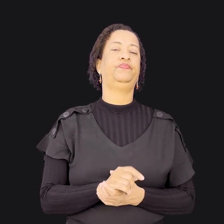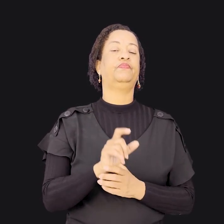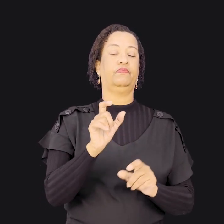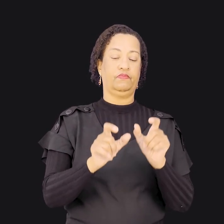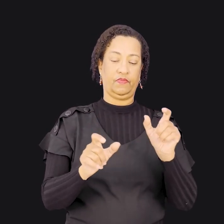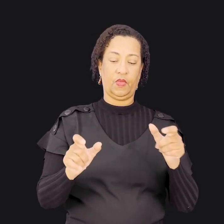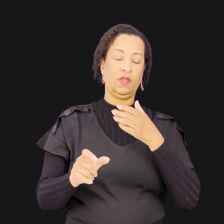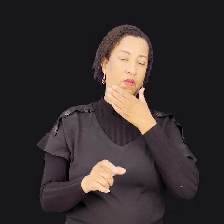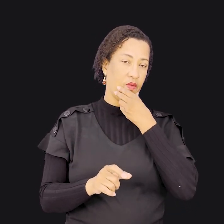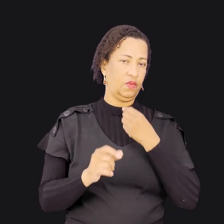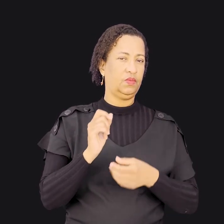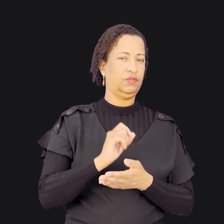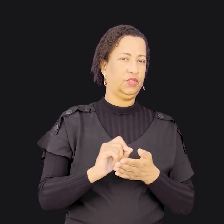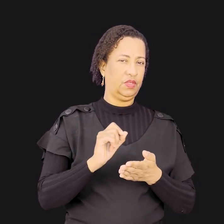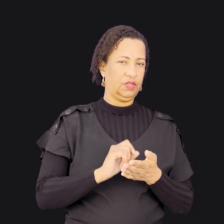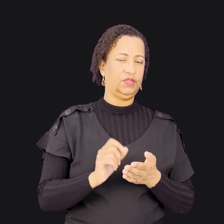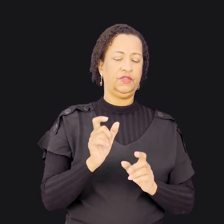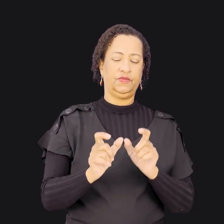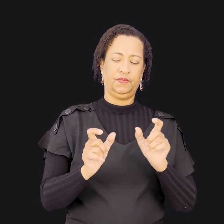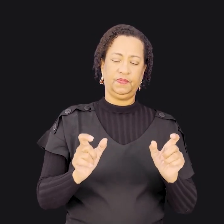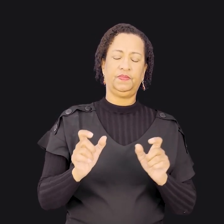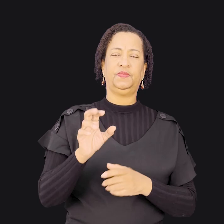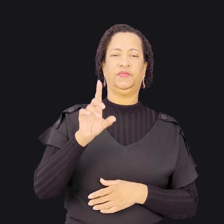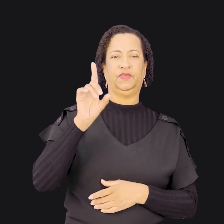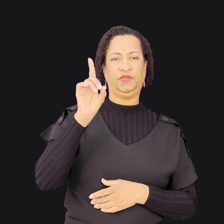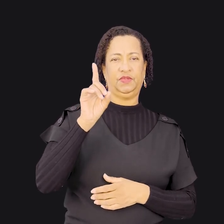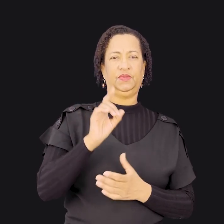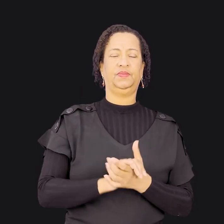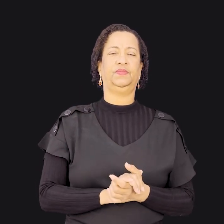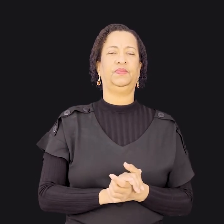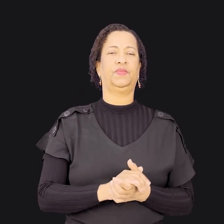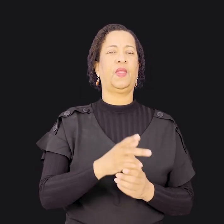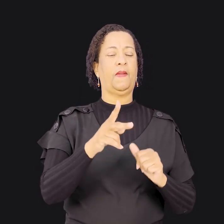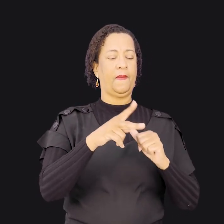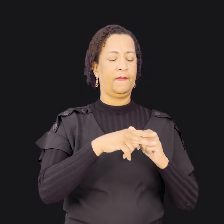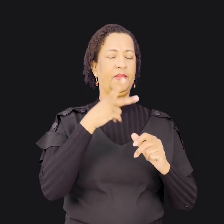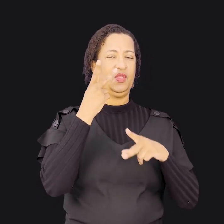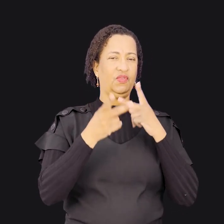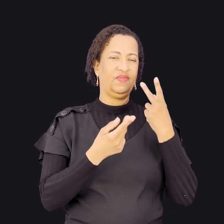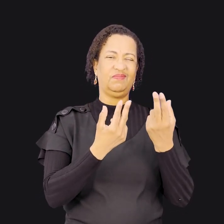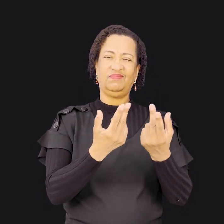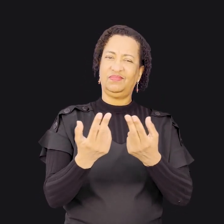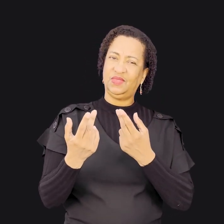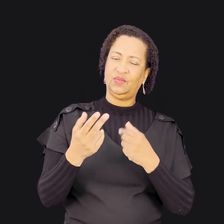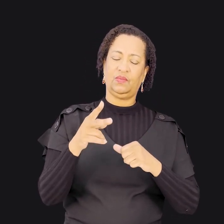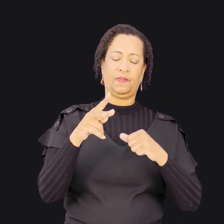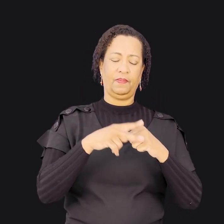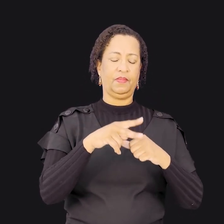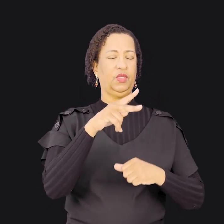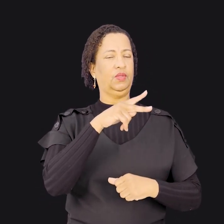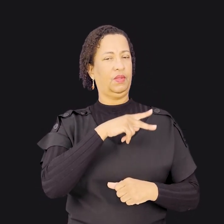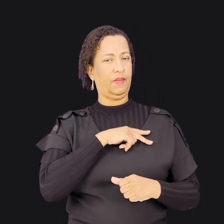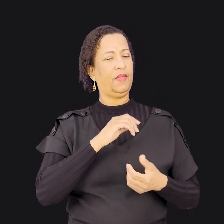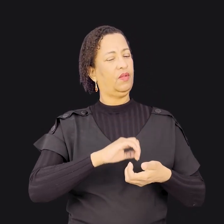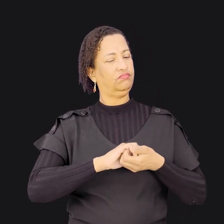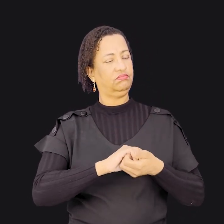Então, esses homens escreveram as palavras de Deus. Pedro afirma a mesma coisa. Pedro e Paulo se complementam muito